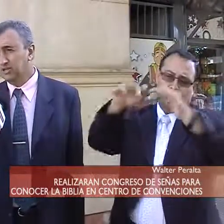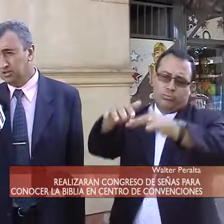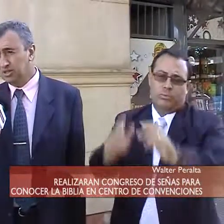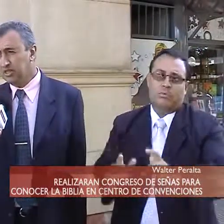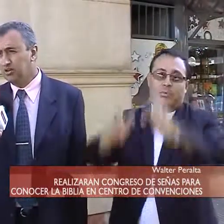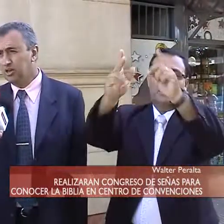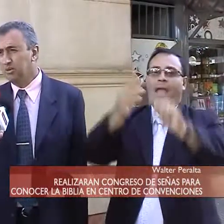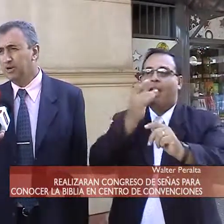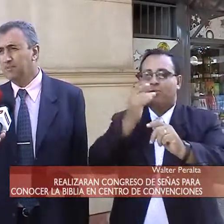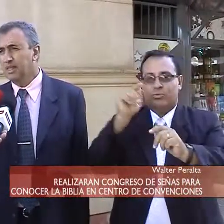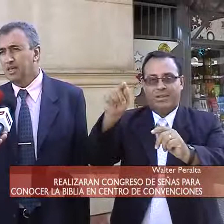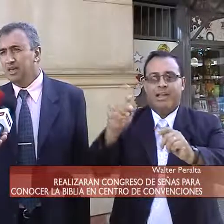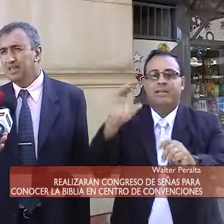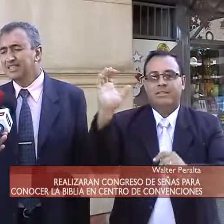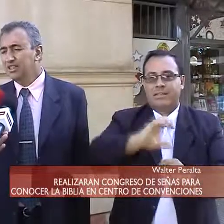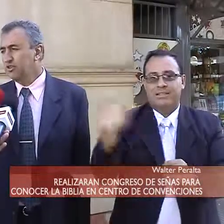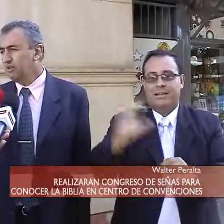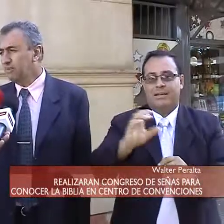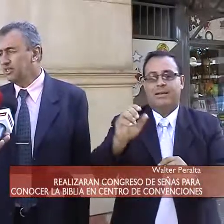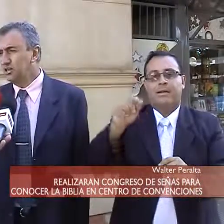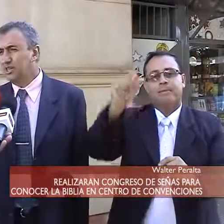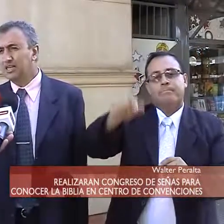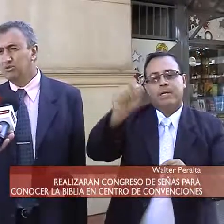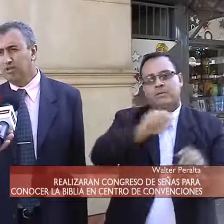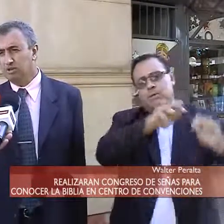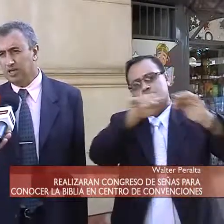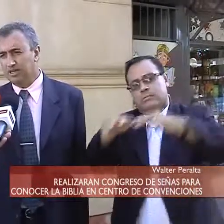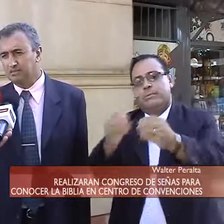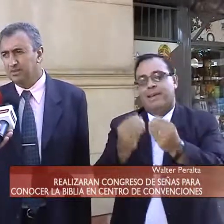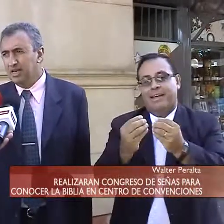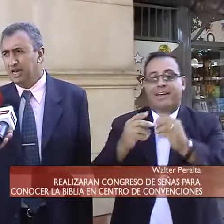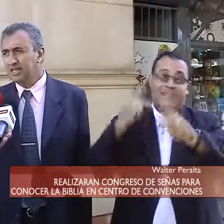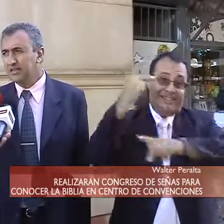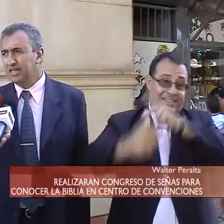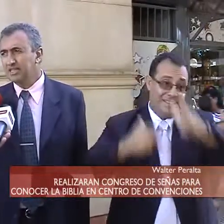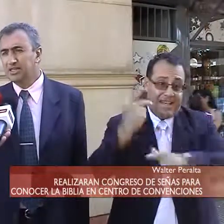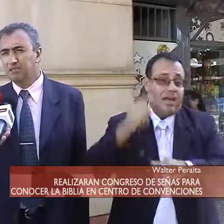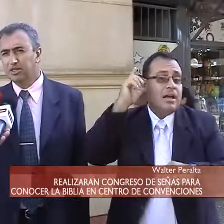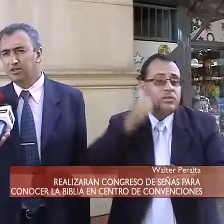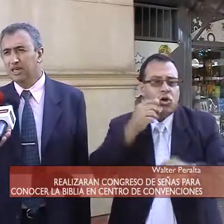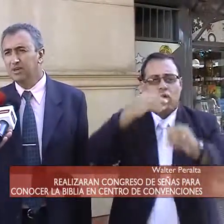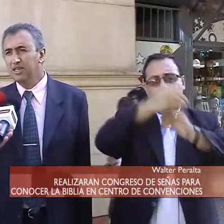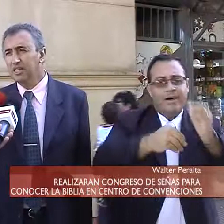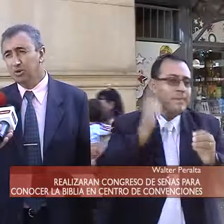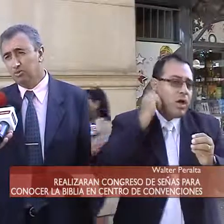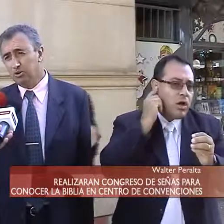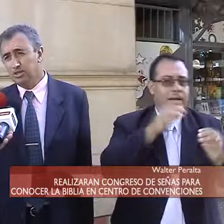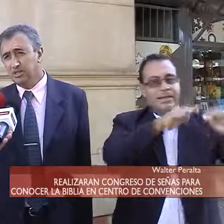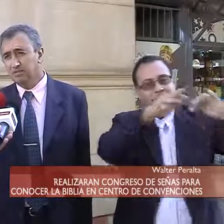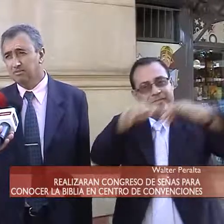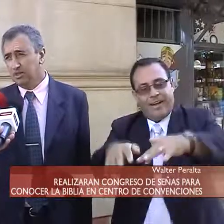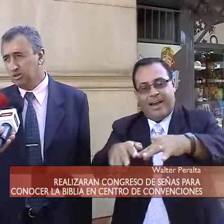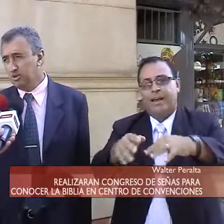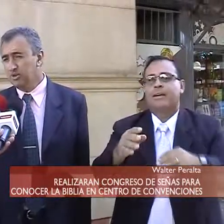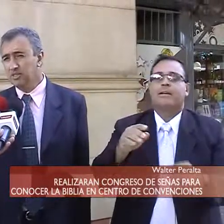parte de la Asociación de Testigos de Jehová en el Centro de Convenciones de la Ciudad de Posadas. Allí se van a dar citas personas que vienen de cuatro